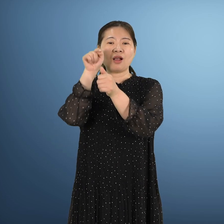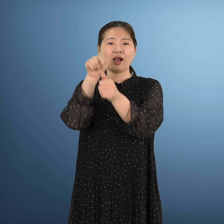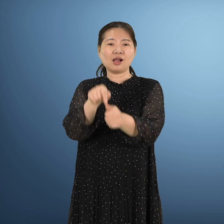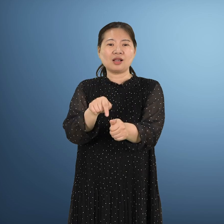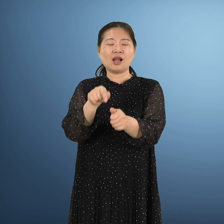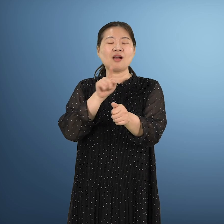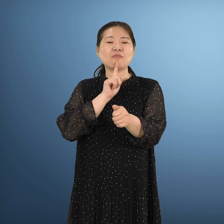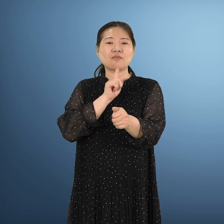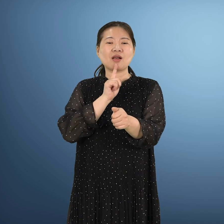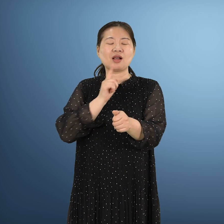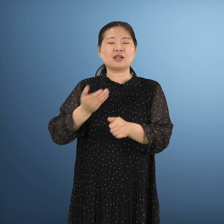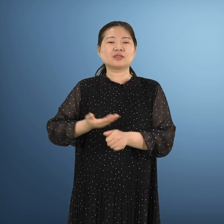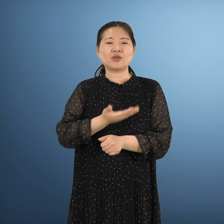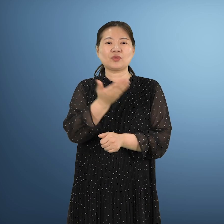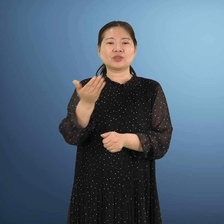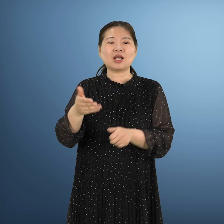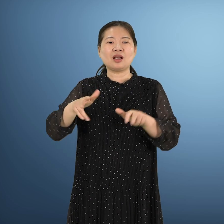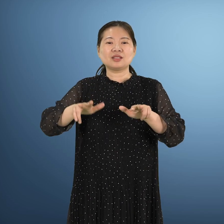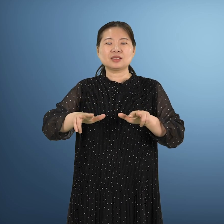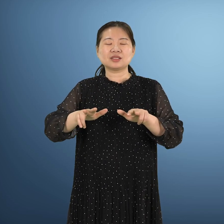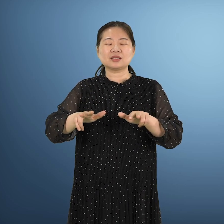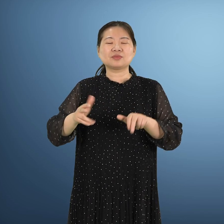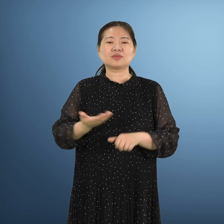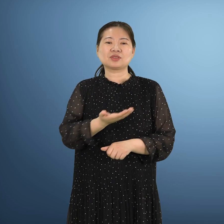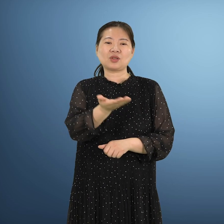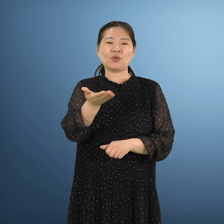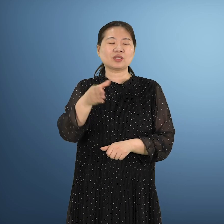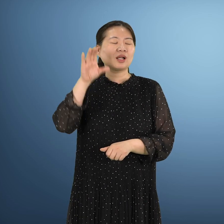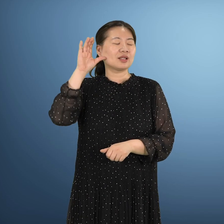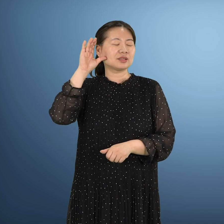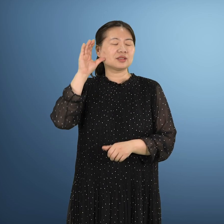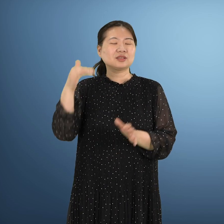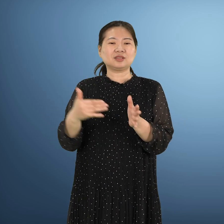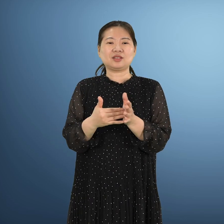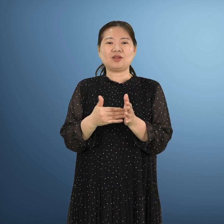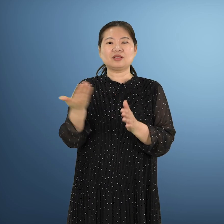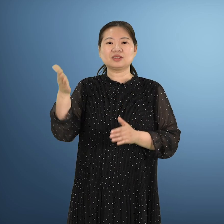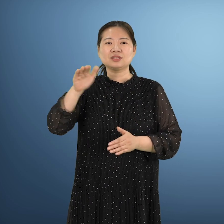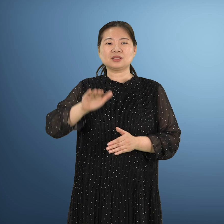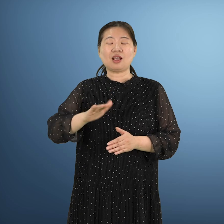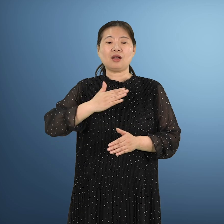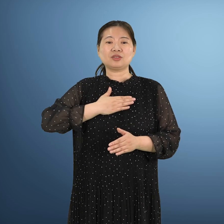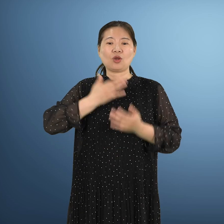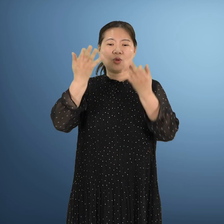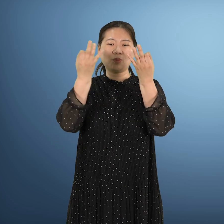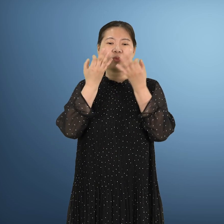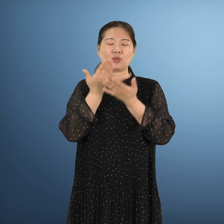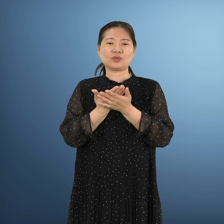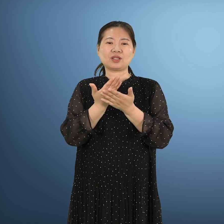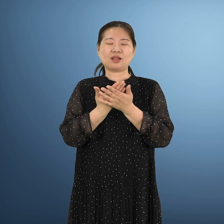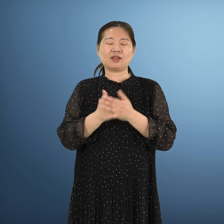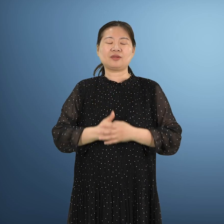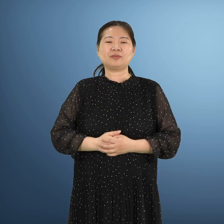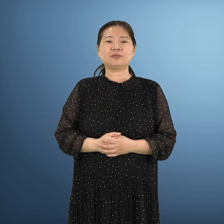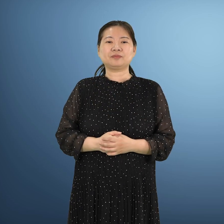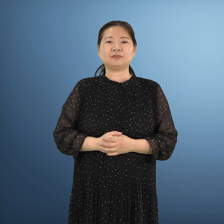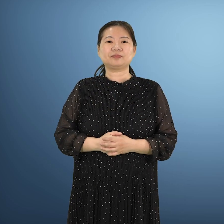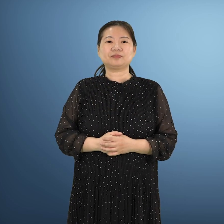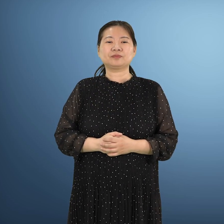미워하라 하였다는 것을 너희가, 여기도 어떻게 했어요? 너희가 들었으나. 자, 저를 보세요. 여러분,